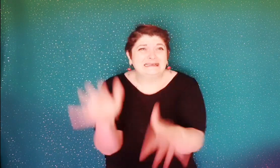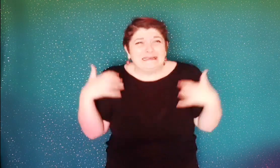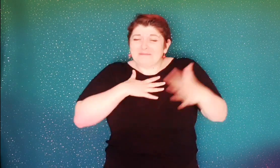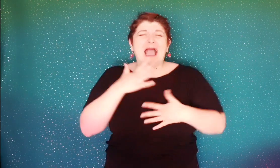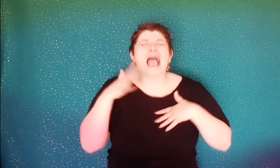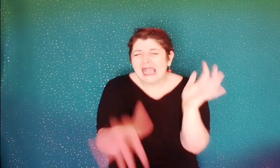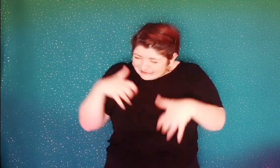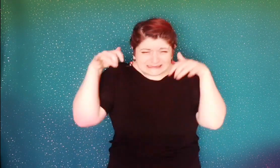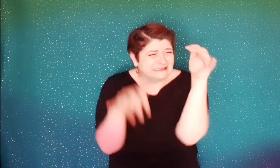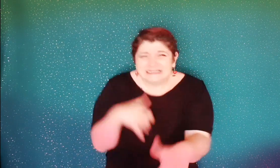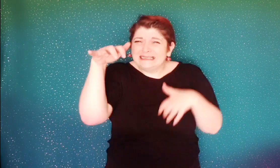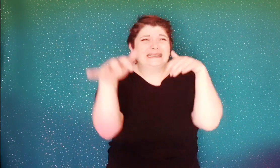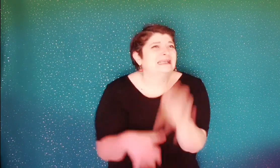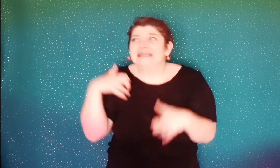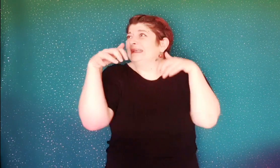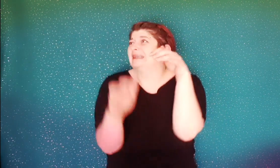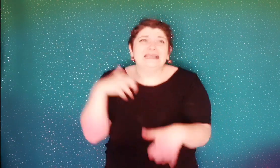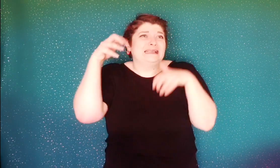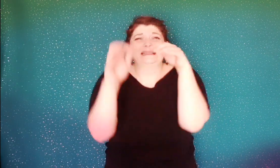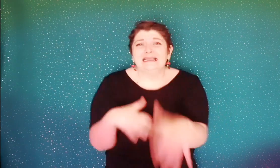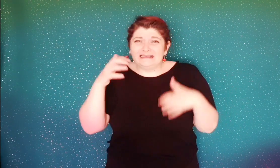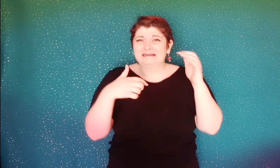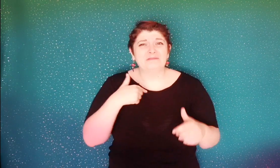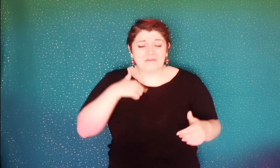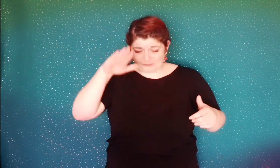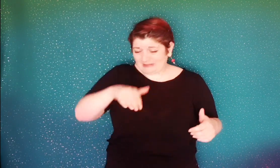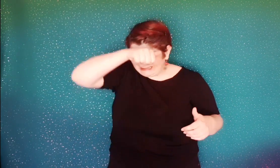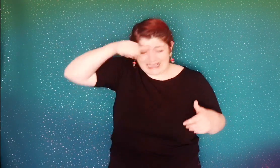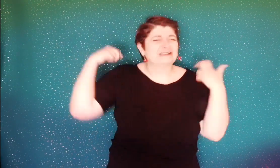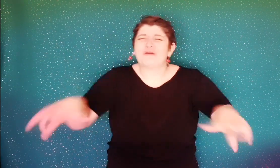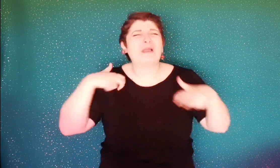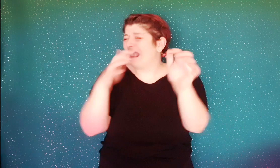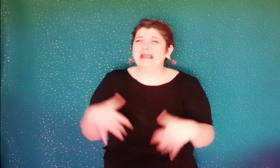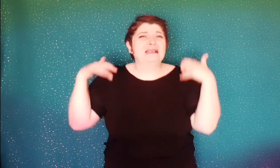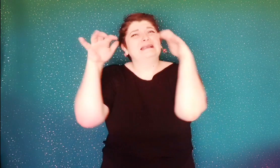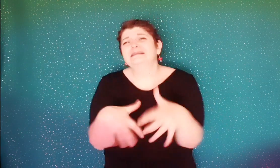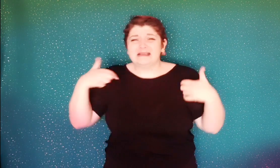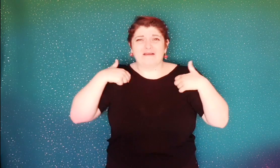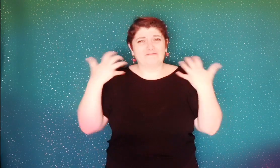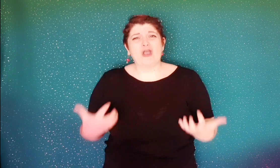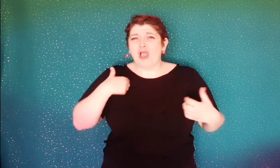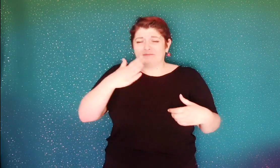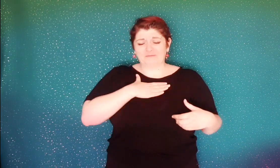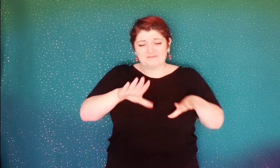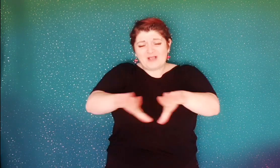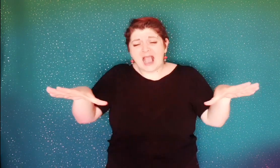Quelle frousse! Pompon Ours n'a plus du tout envie d'être un petit garçon. Ce qu'il veut à cet